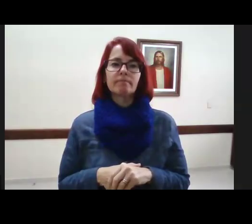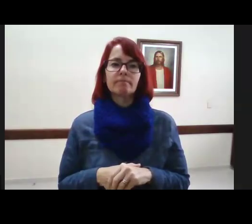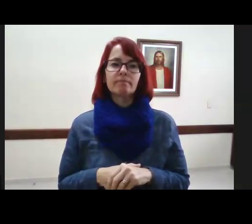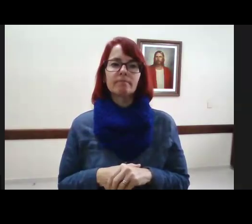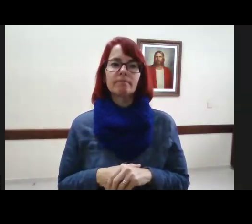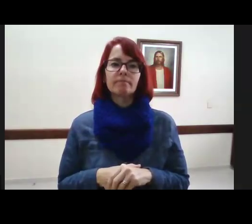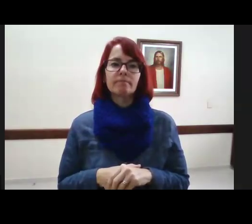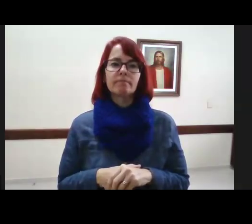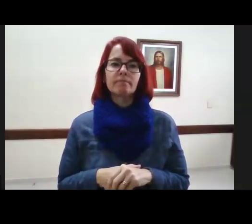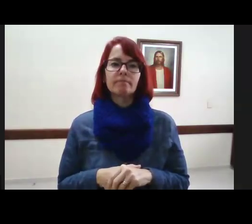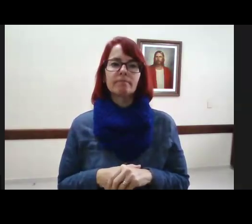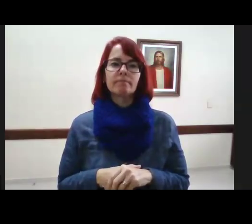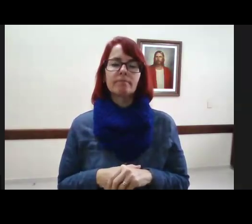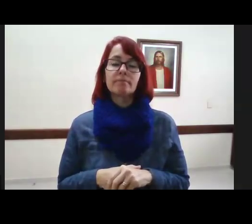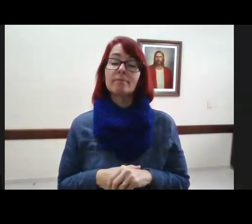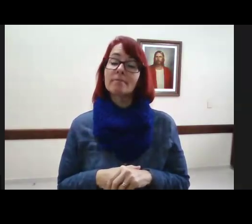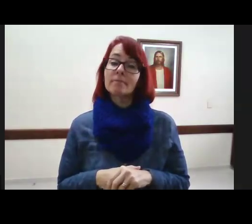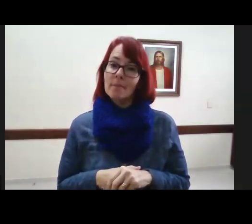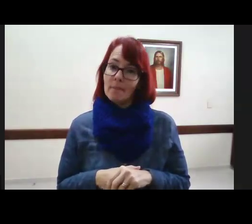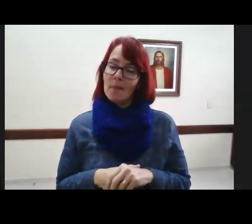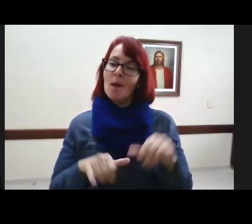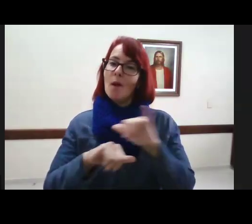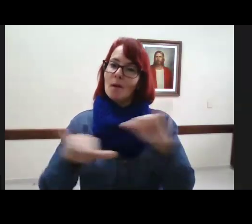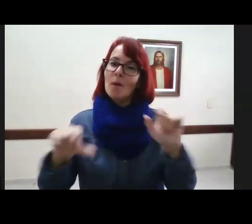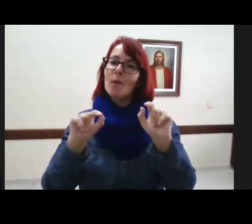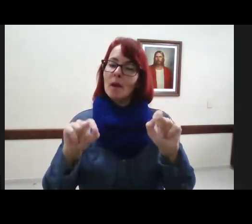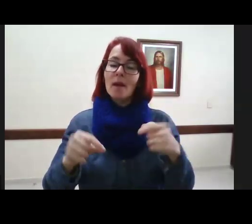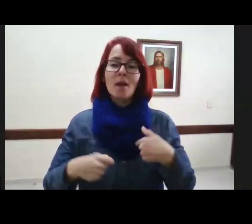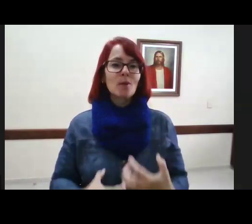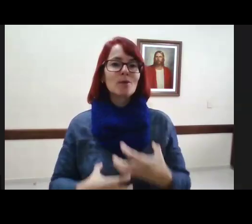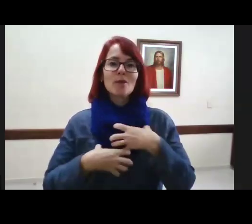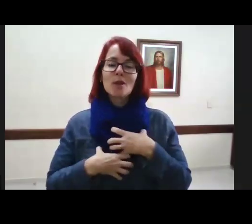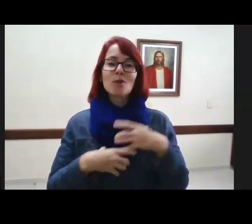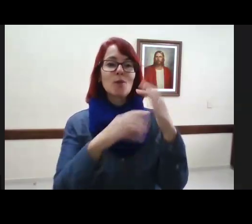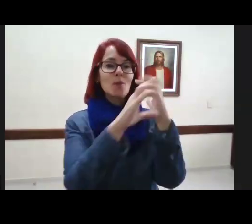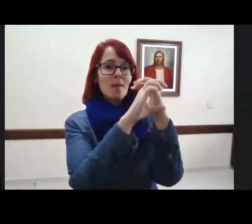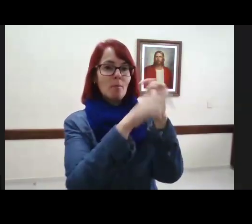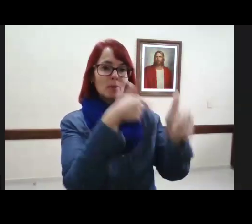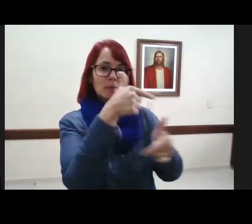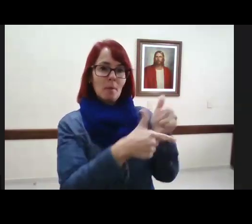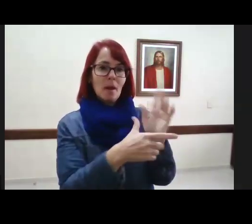E gostaria de dizer que tem sido uma bênção para mim oficiar no templo.